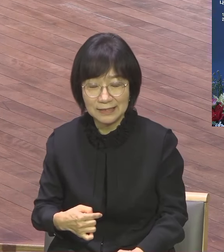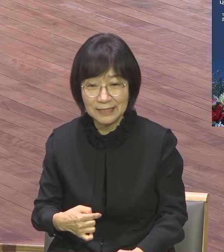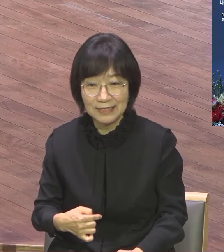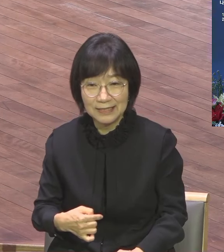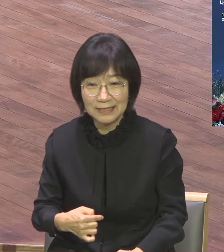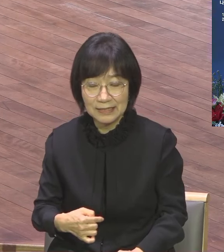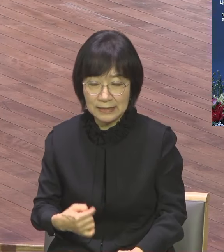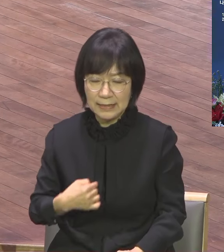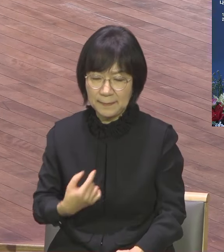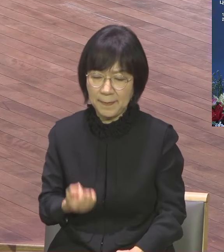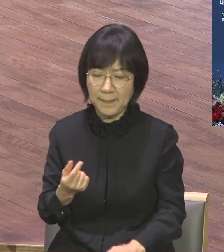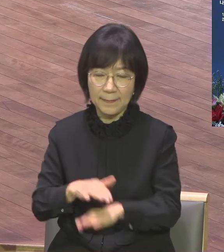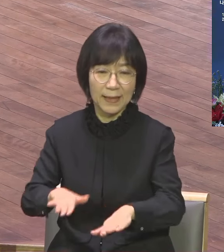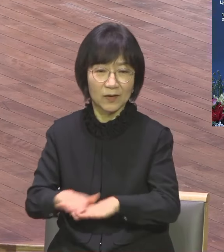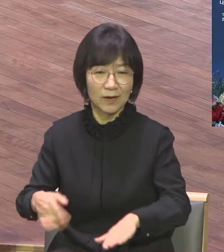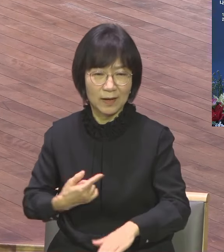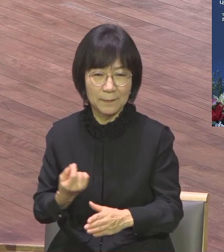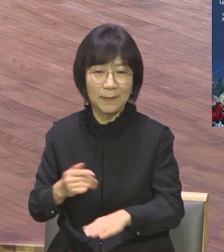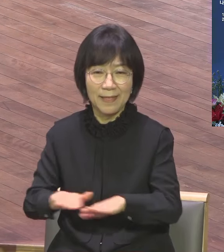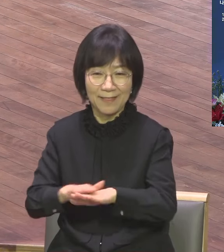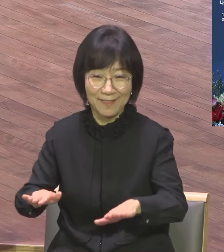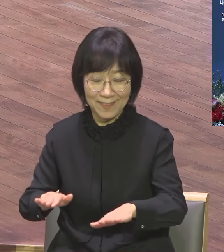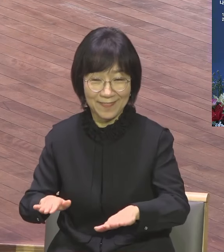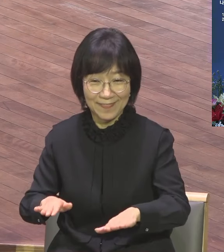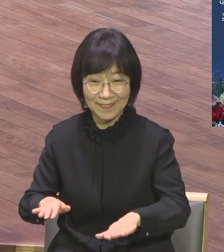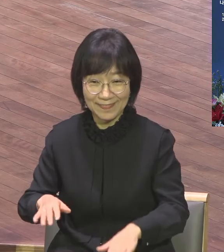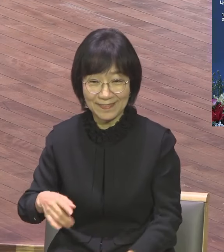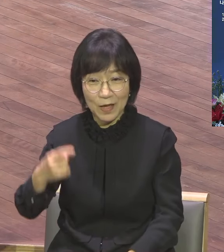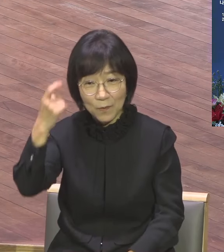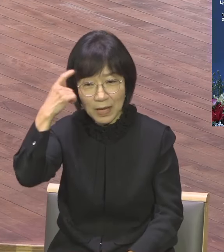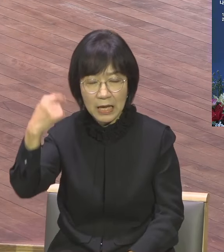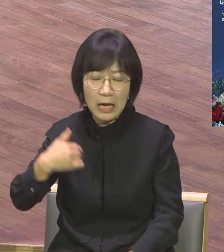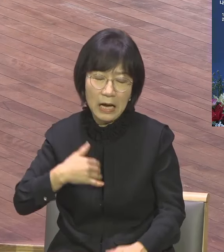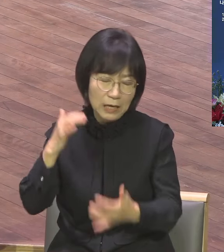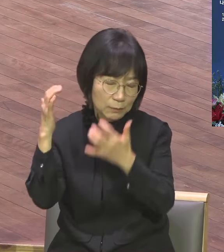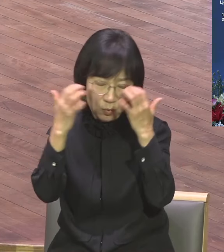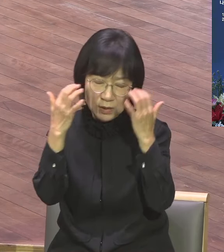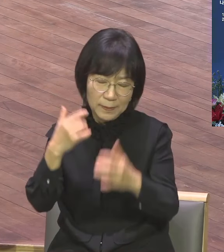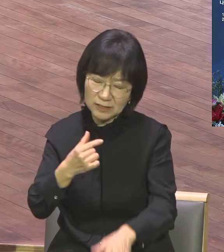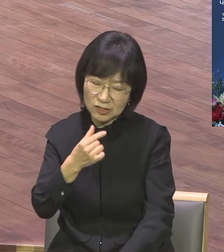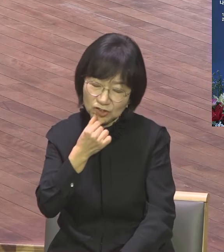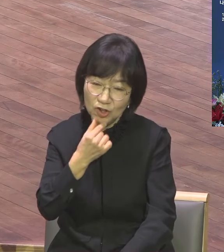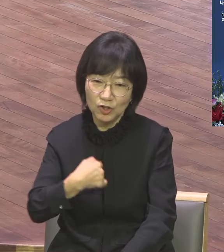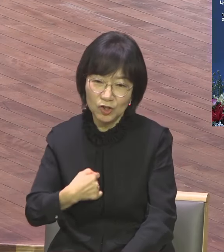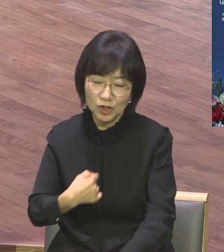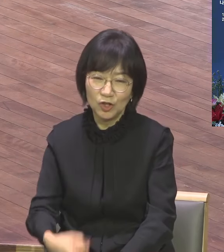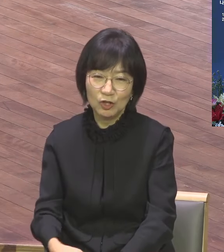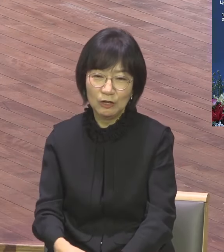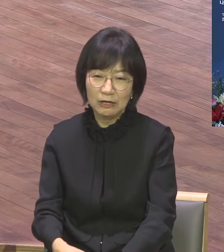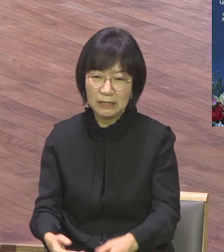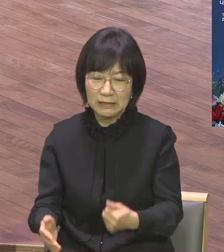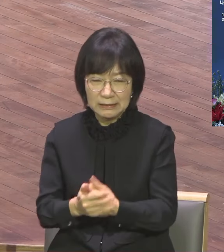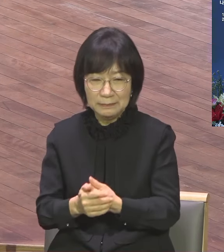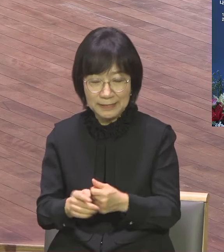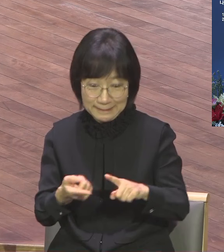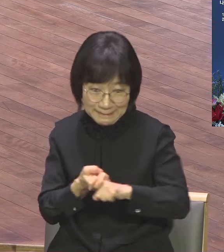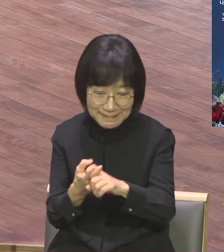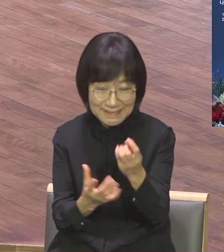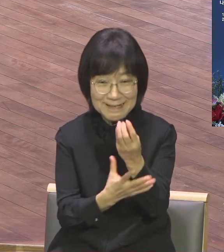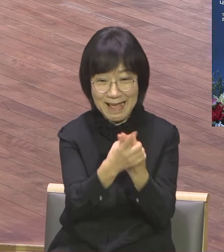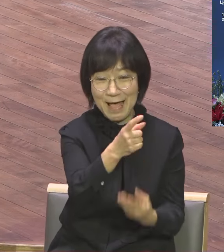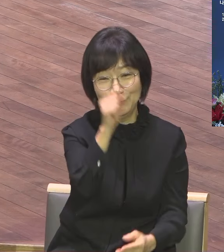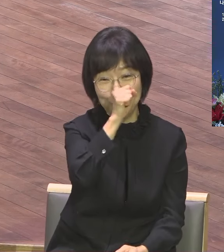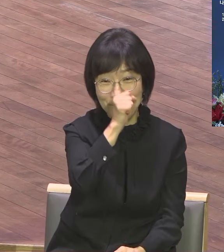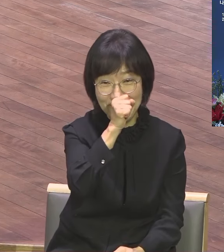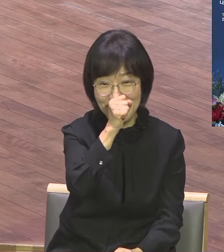가 적극 해결입니다. 왜 내가 이게 복잡한 걸 싫어하는 사람이라 쫙 하나 되는 거. 근데